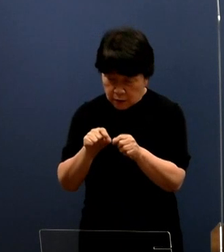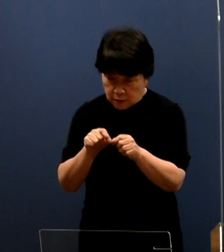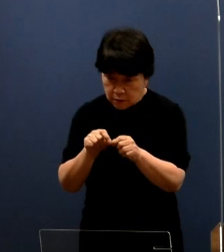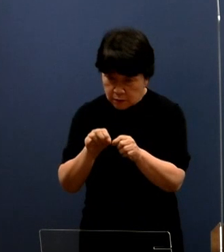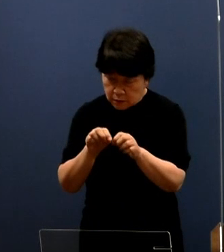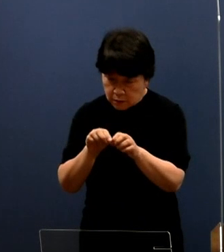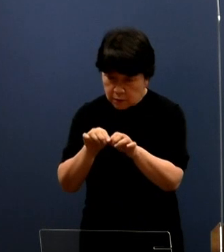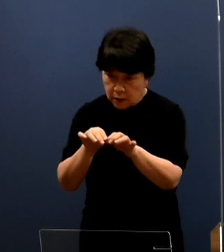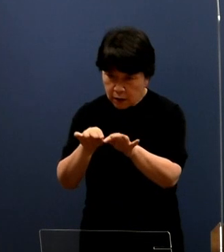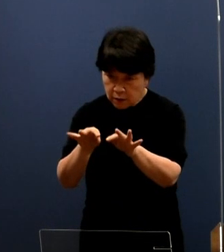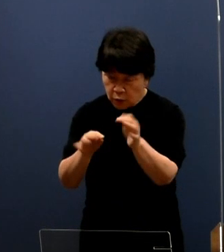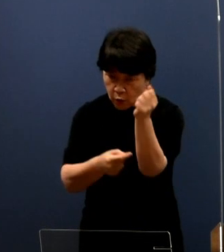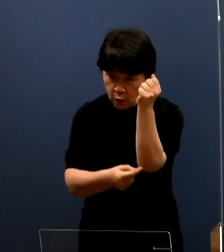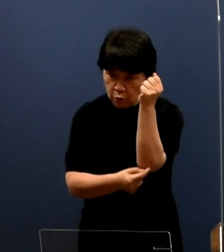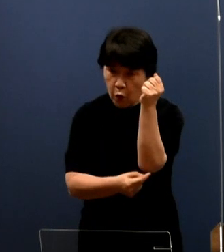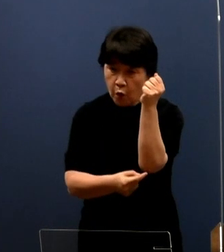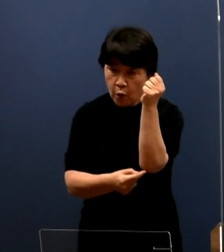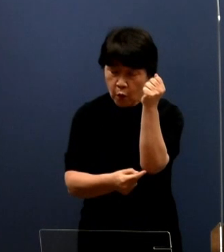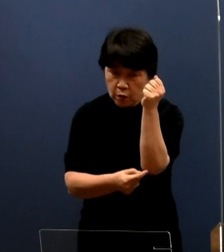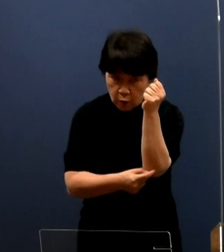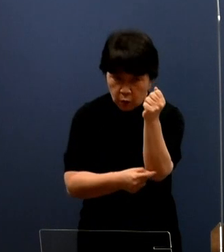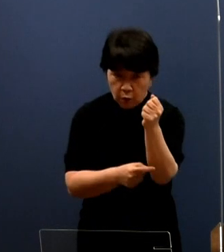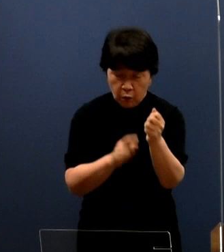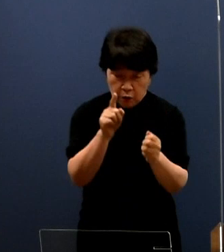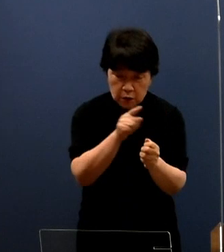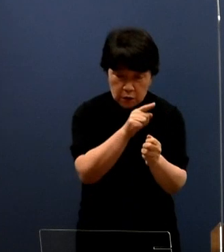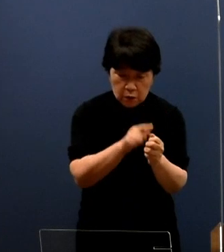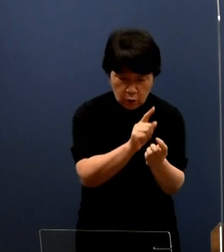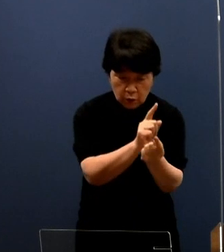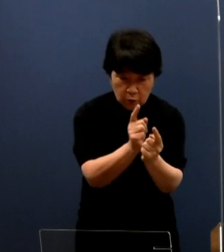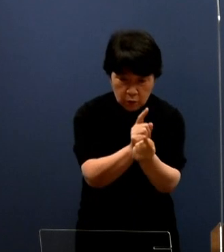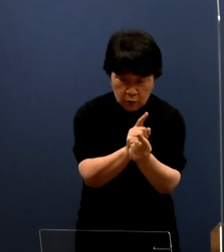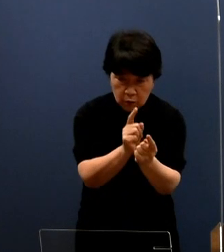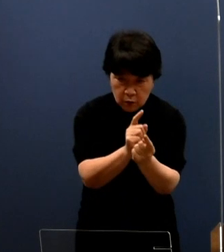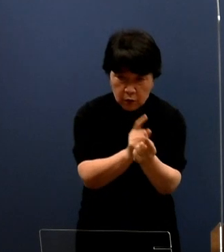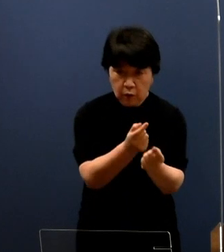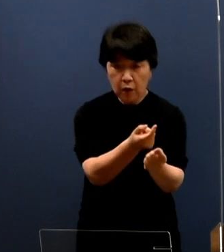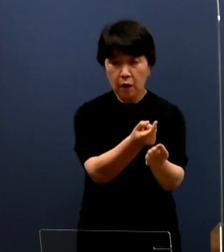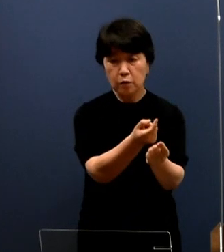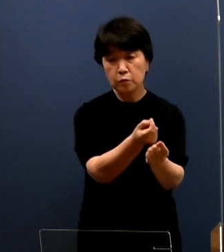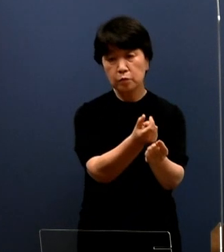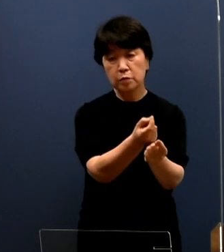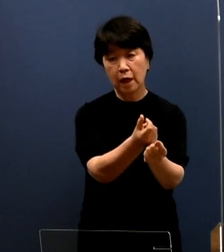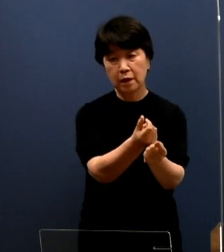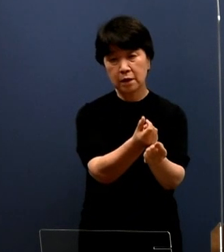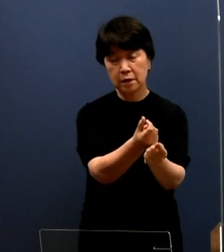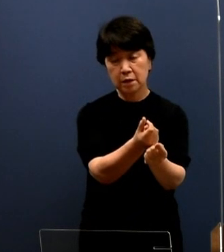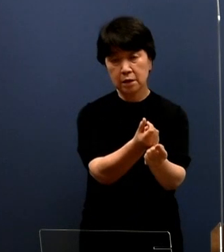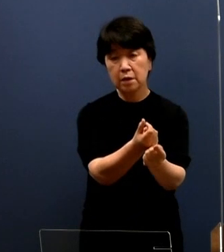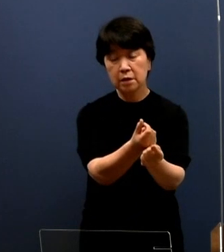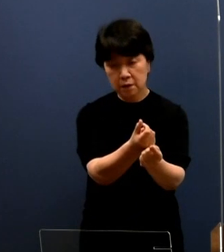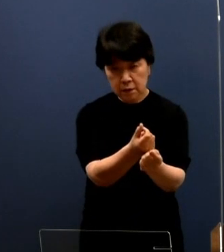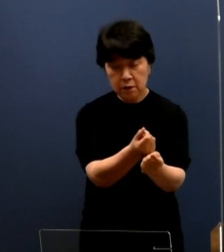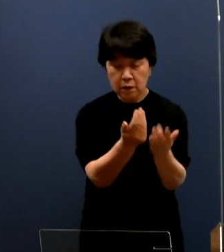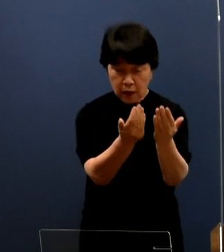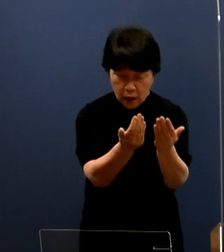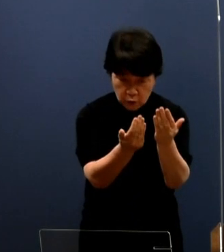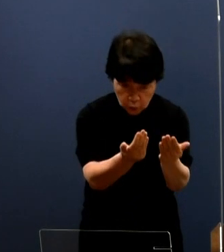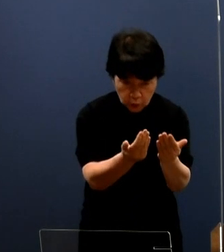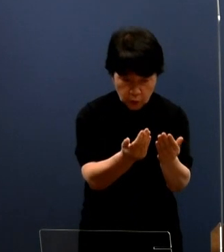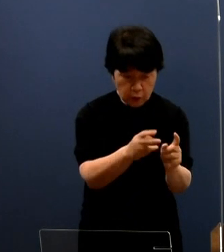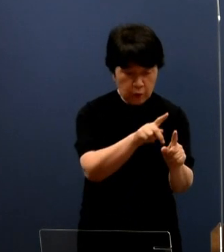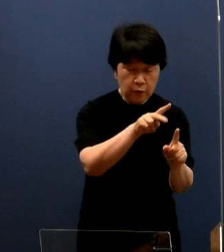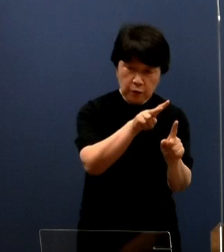感染のもとになる接触機会自体の、まあ、減る方向になるんじゃないか、学校、まあ、その小中、